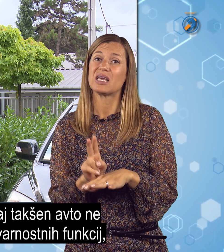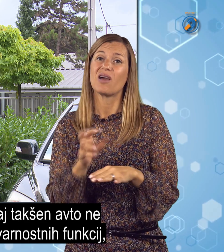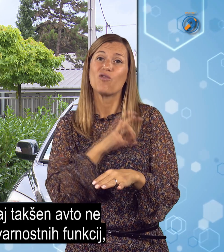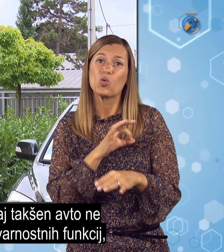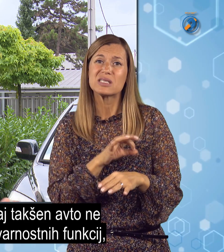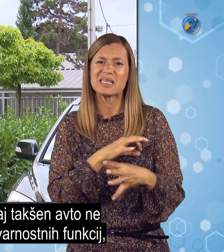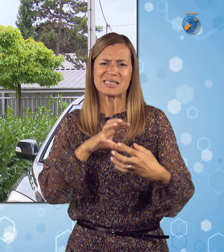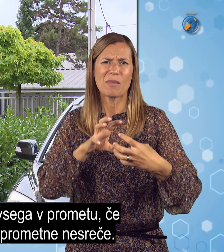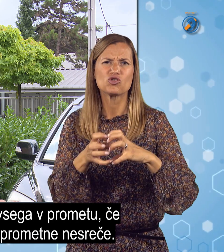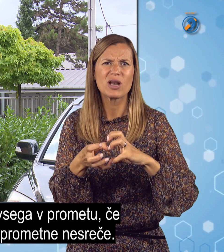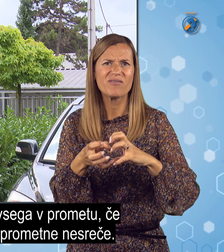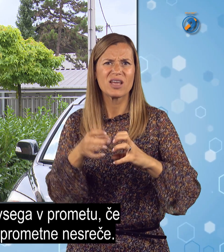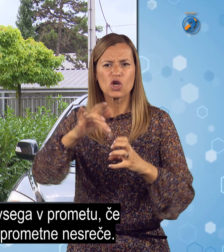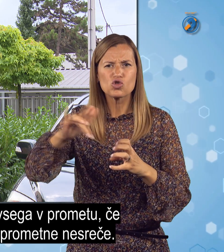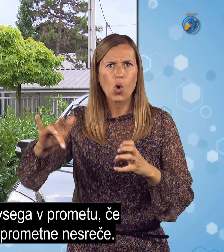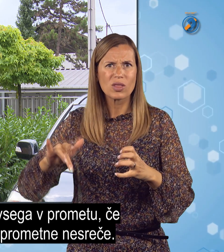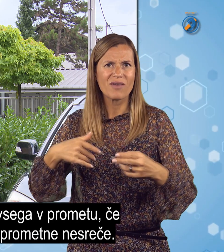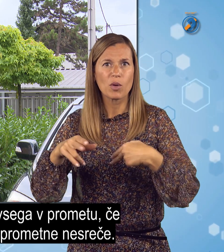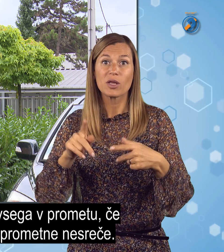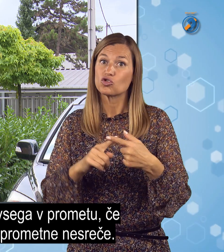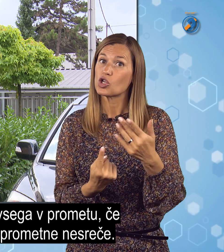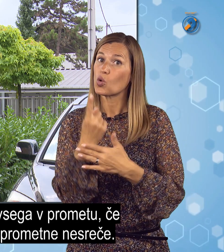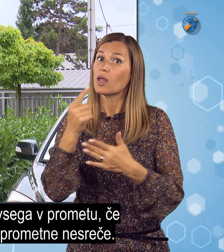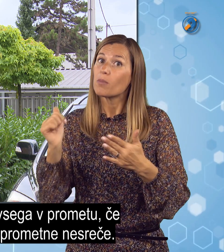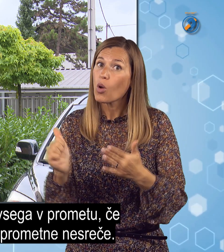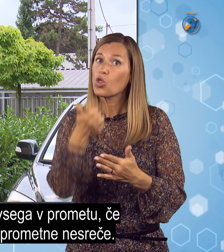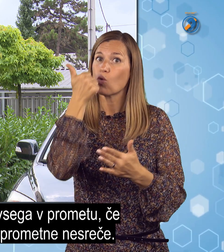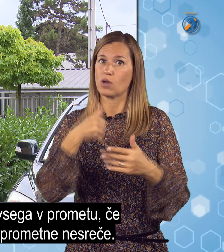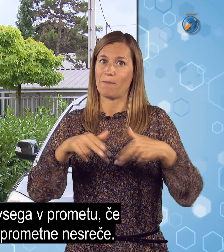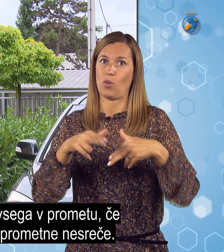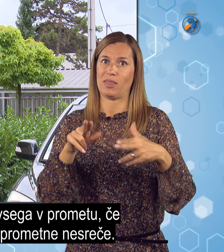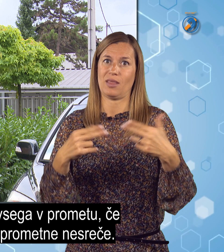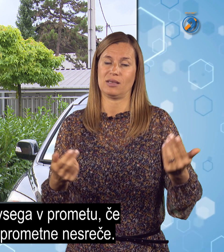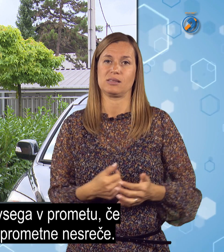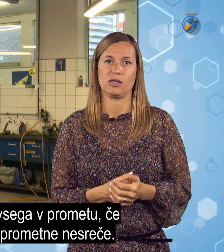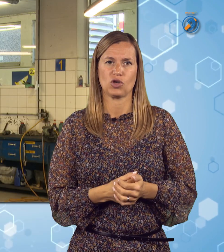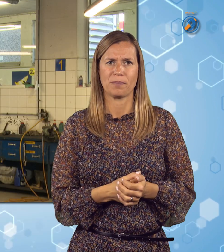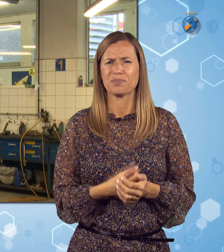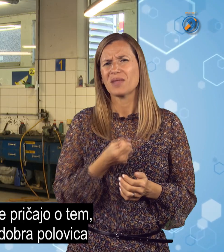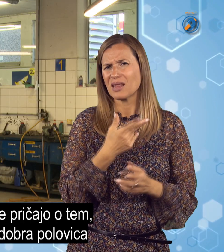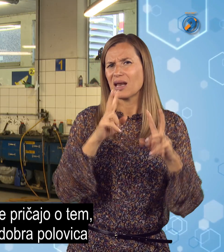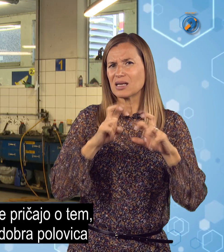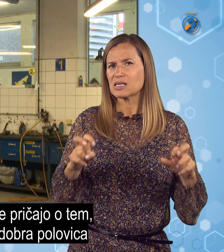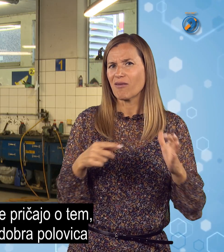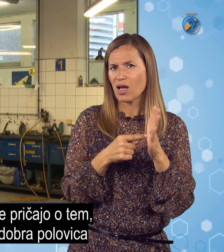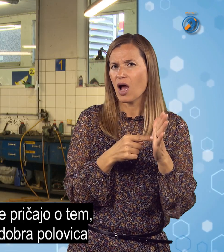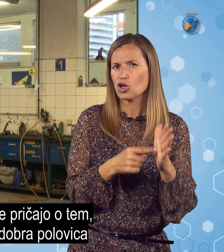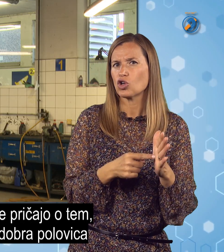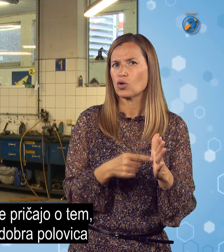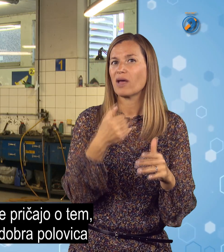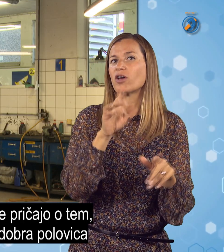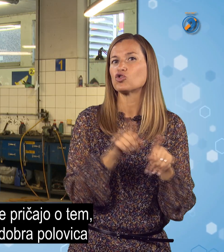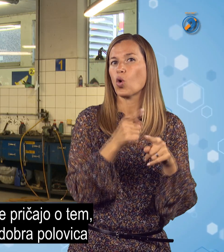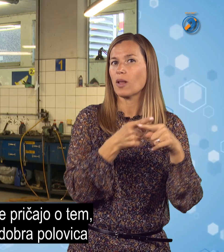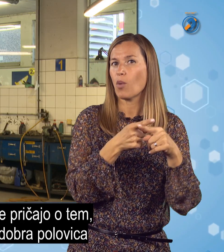varnostnih funkcij, zmečkljivih con in vsega v prometu, če pride do ponovne prometne nesreče. Neke raziskave pričajo o